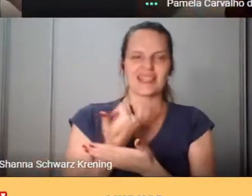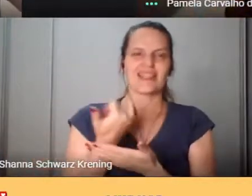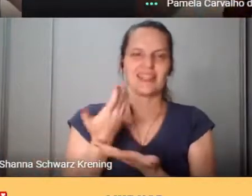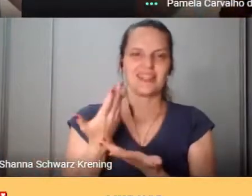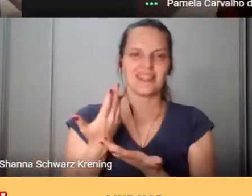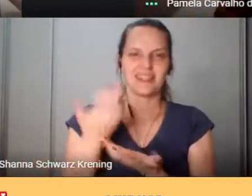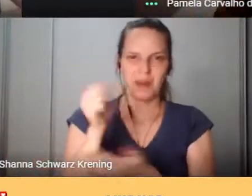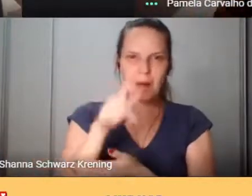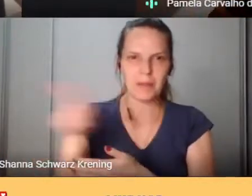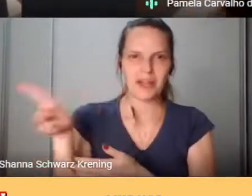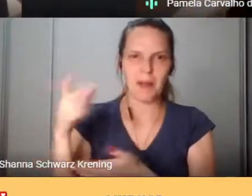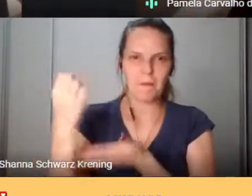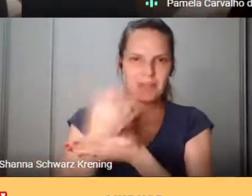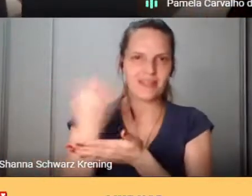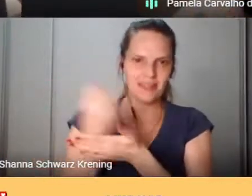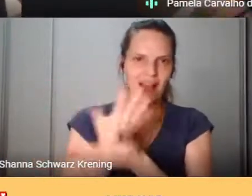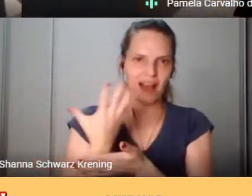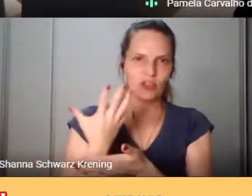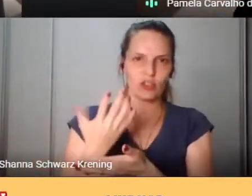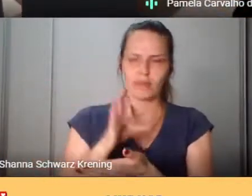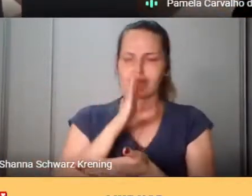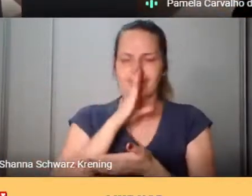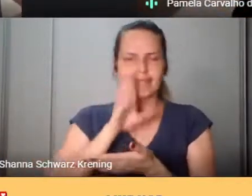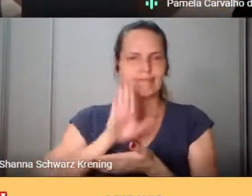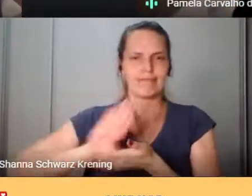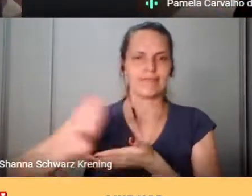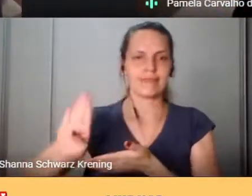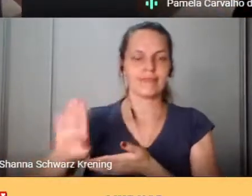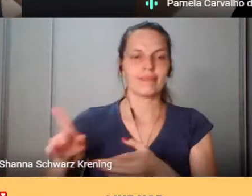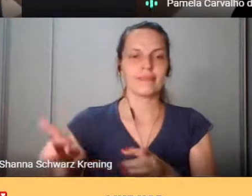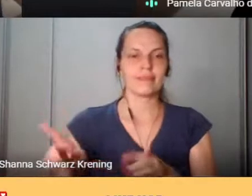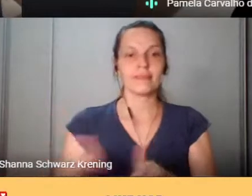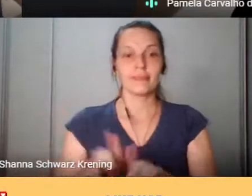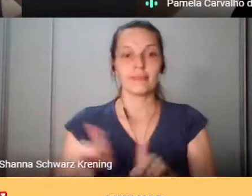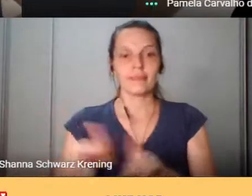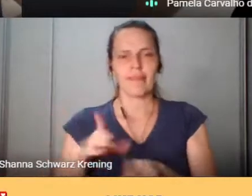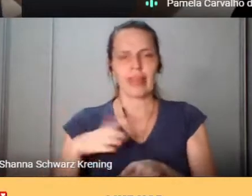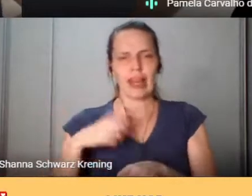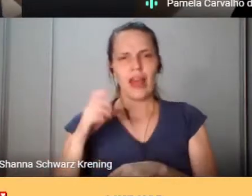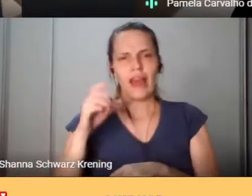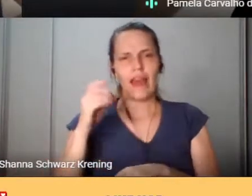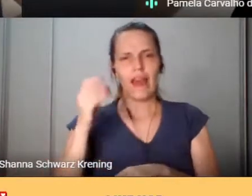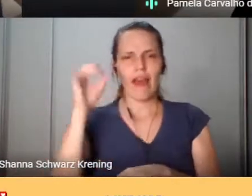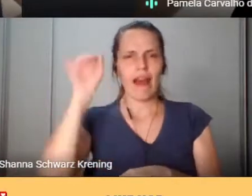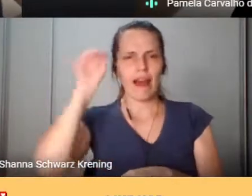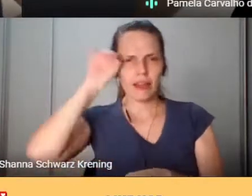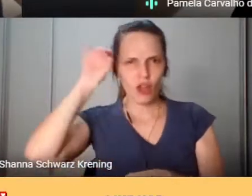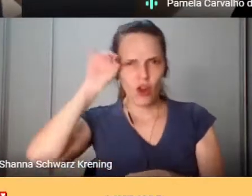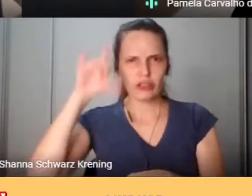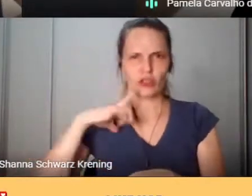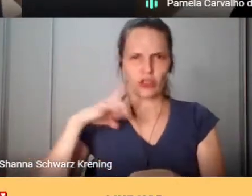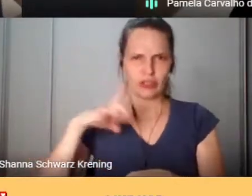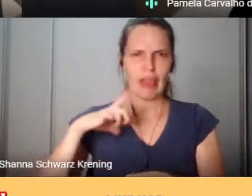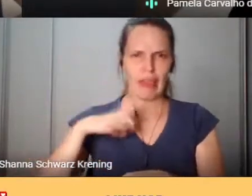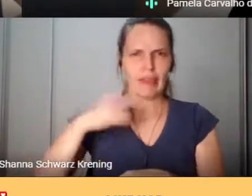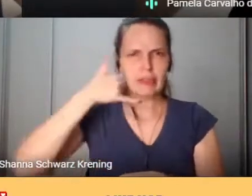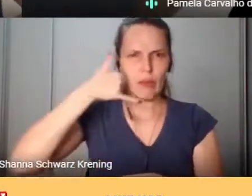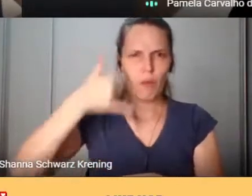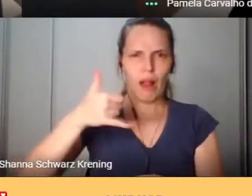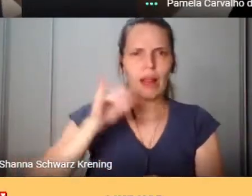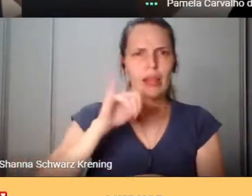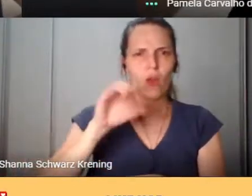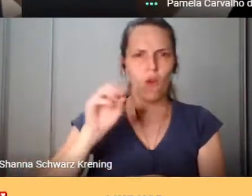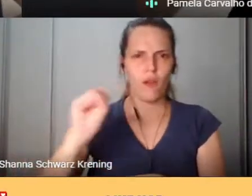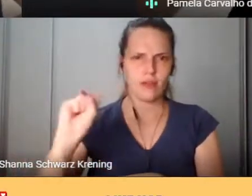assim, né? também tem um recurso, né? O Android tem, a partir da versão nova, eu acho, e o iOS